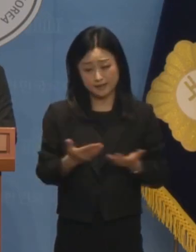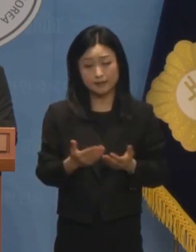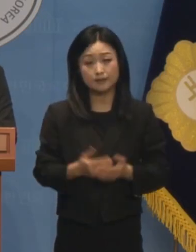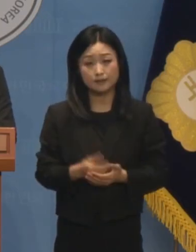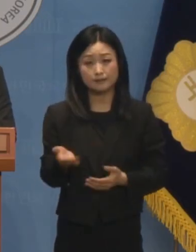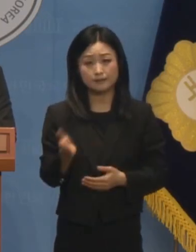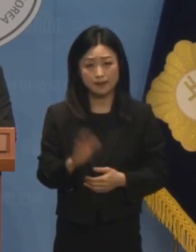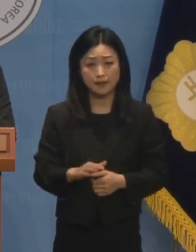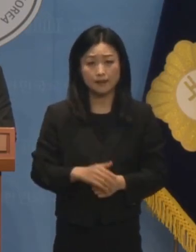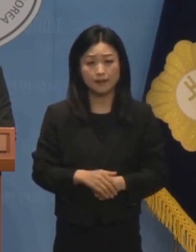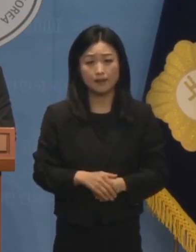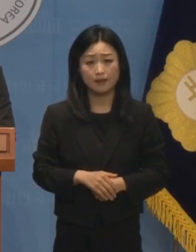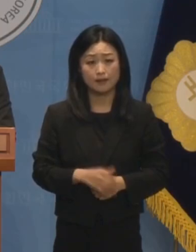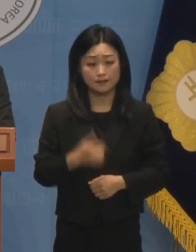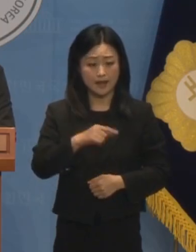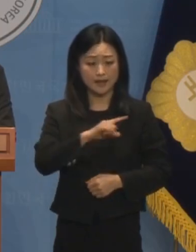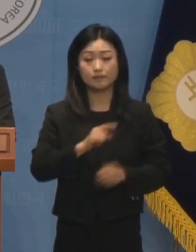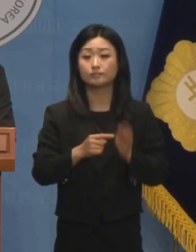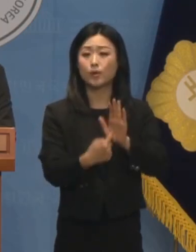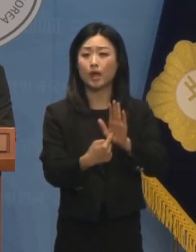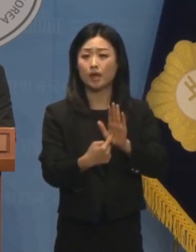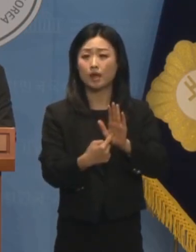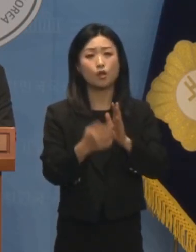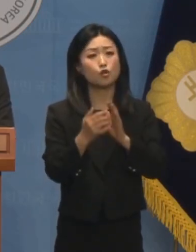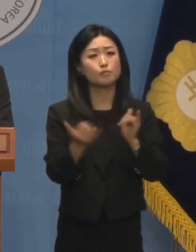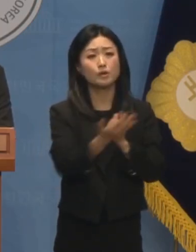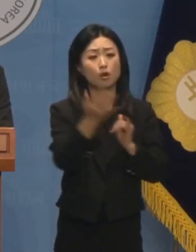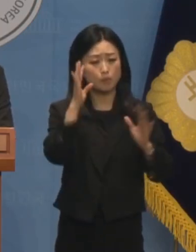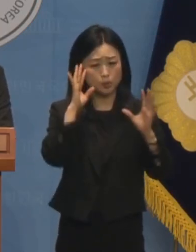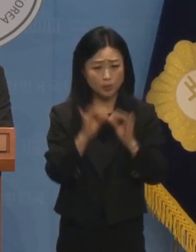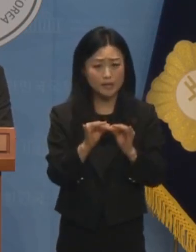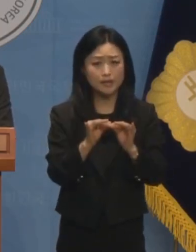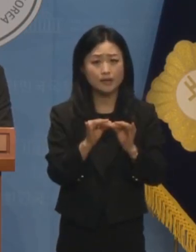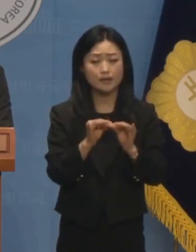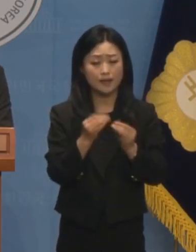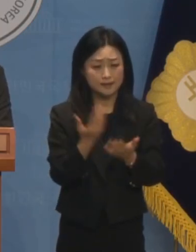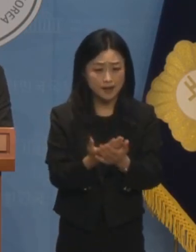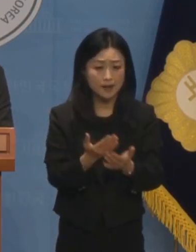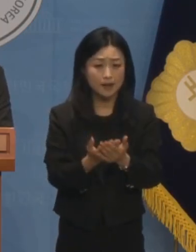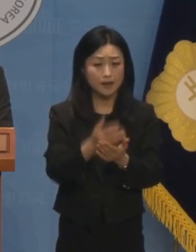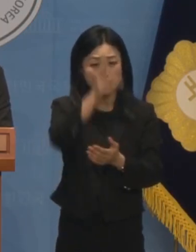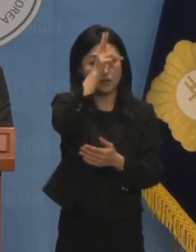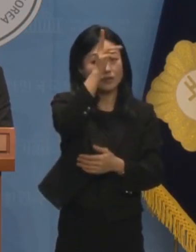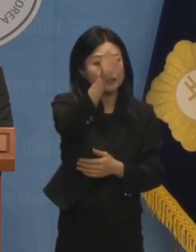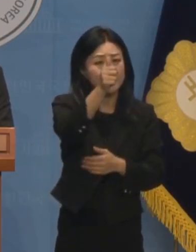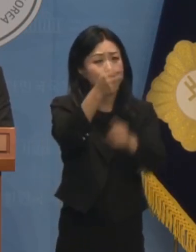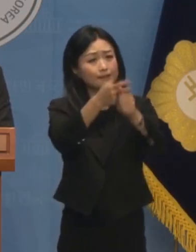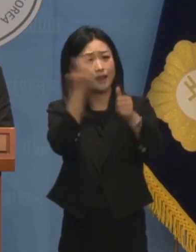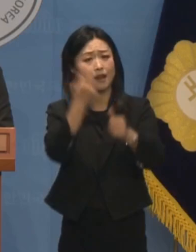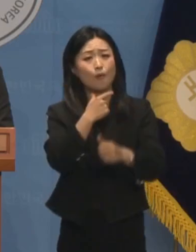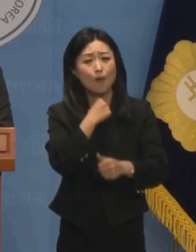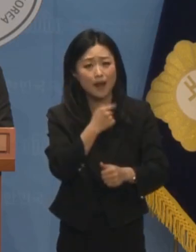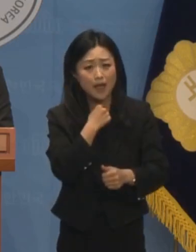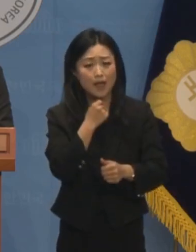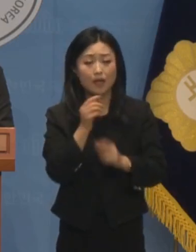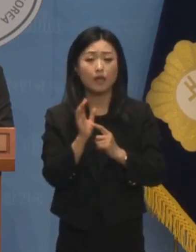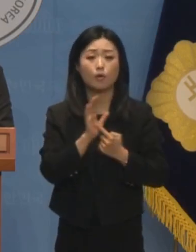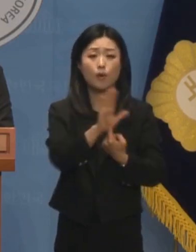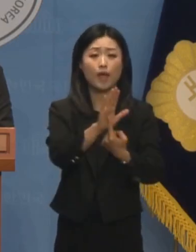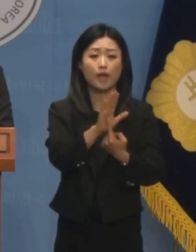이례적으로 실명을 내걸고 국민동의청원의 형식으로 조지호 청장의 탄핵을